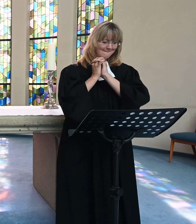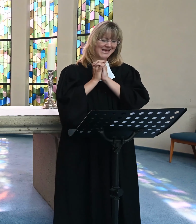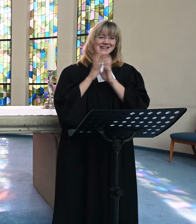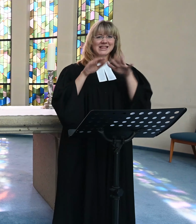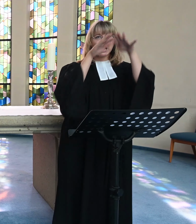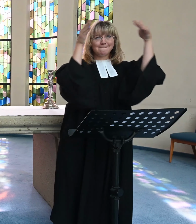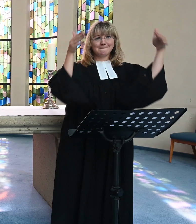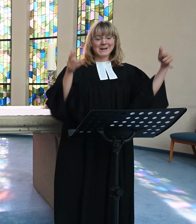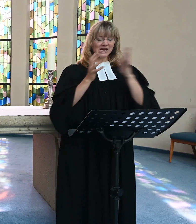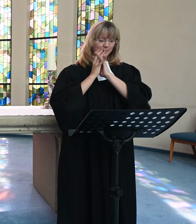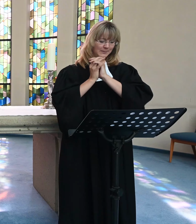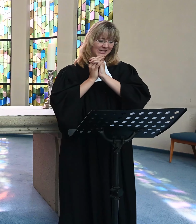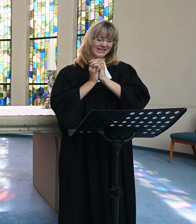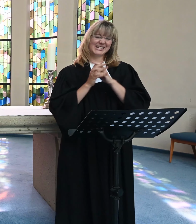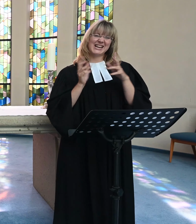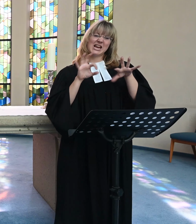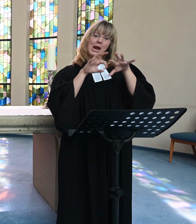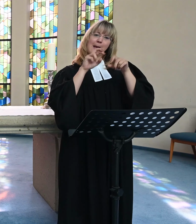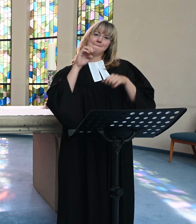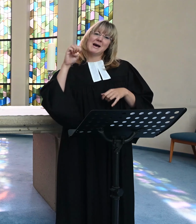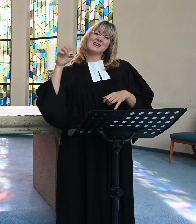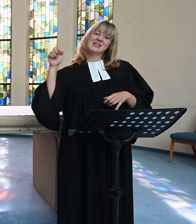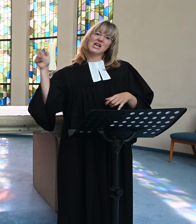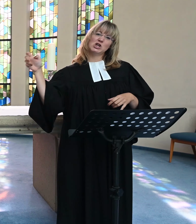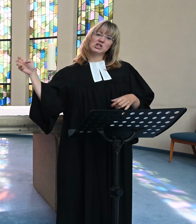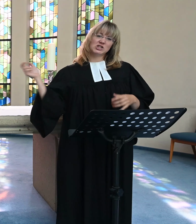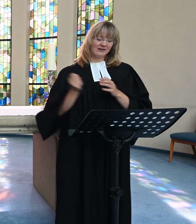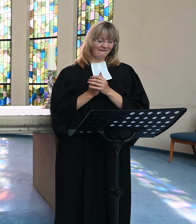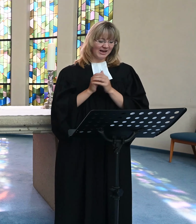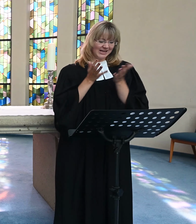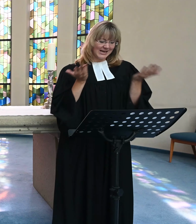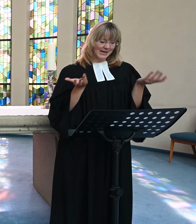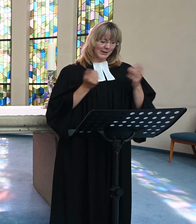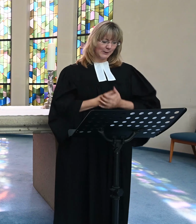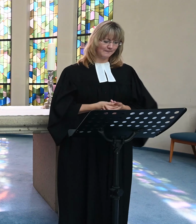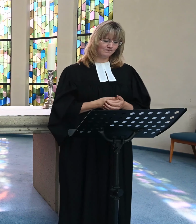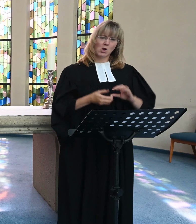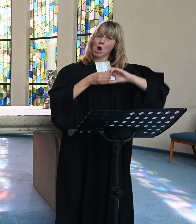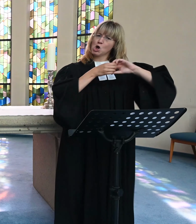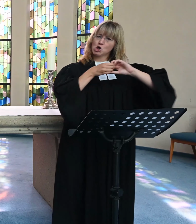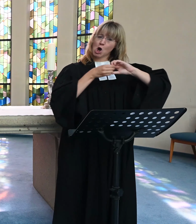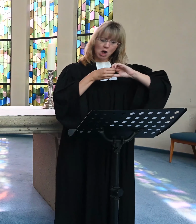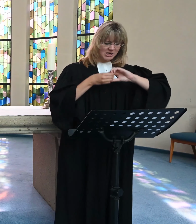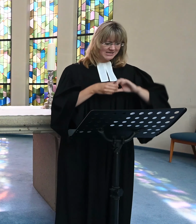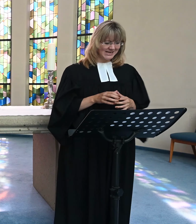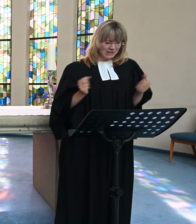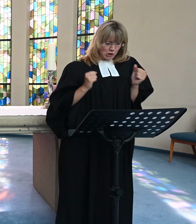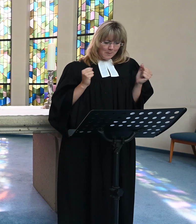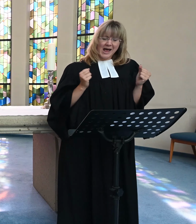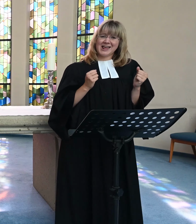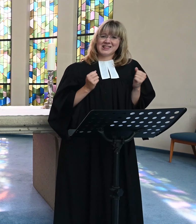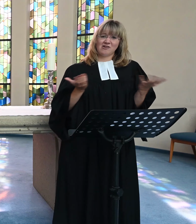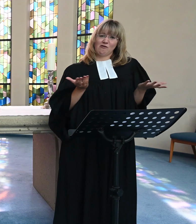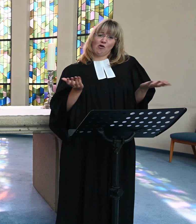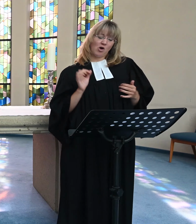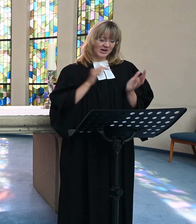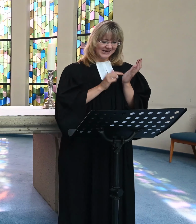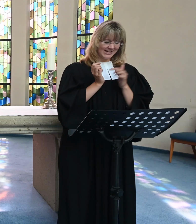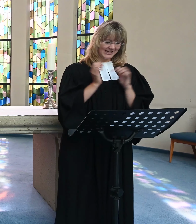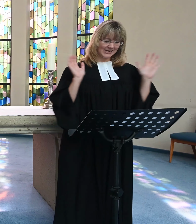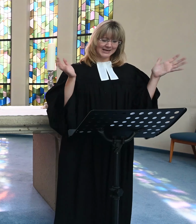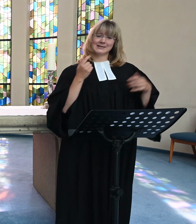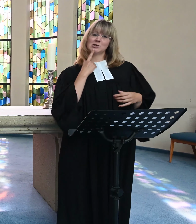Abschnitt. Ich finde den Zusammenhang spannend, in den das Gebet gestellt ist. Es befindet